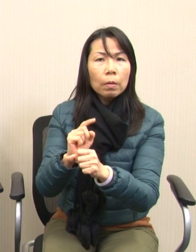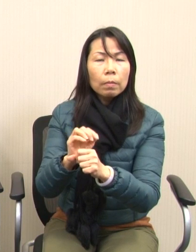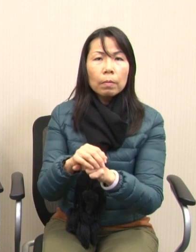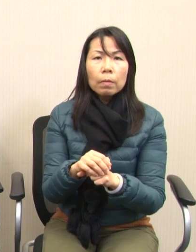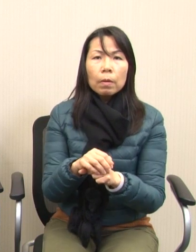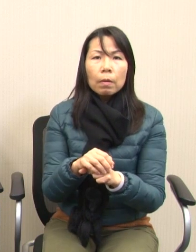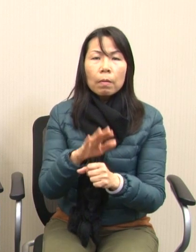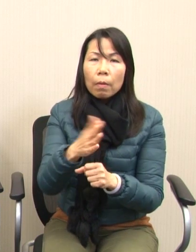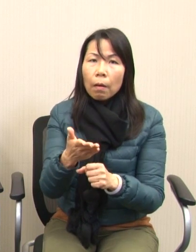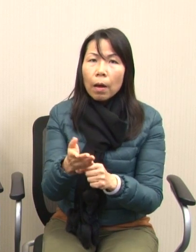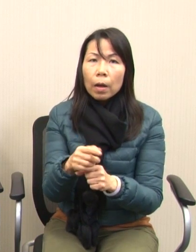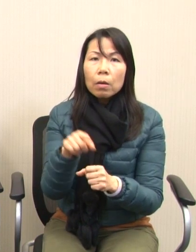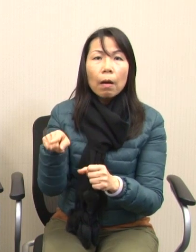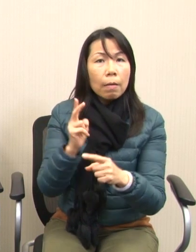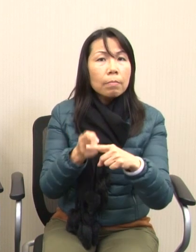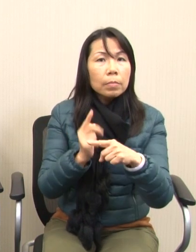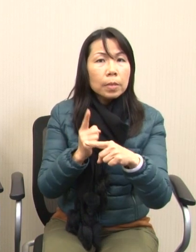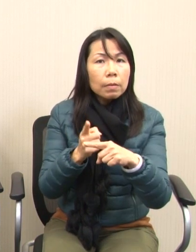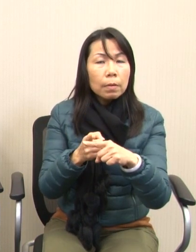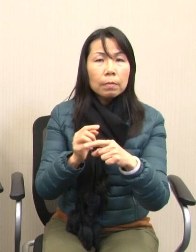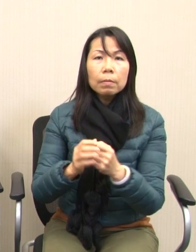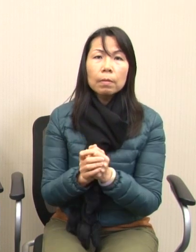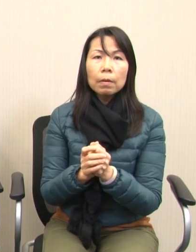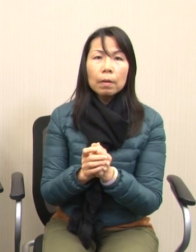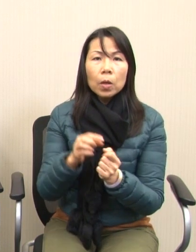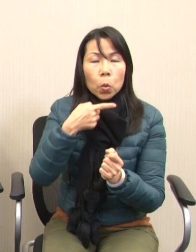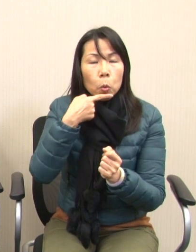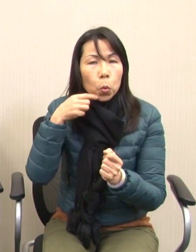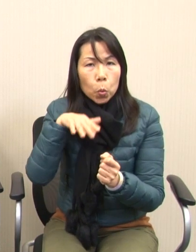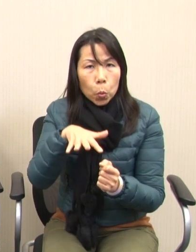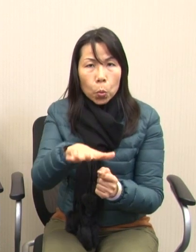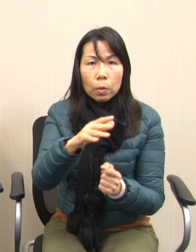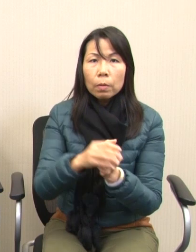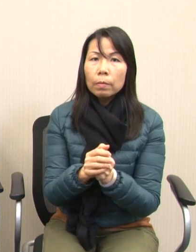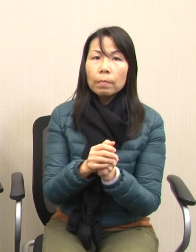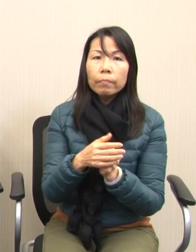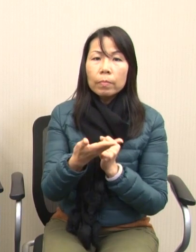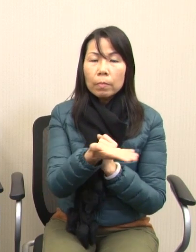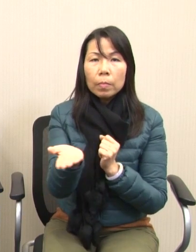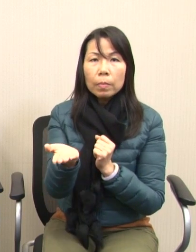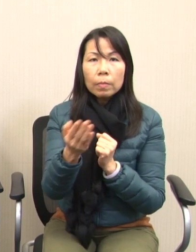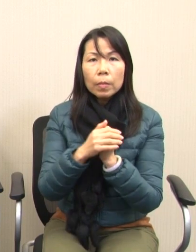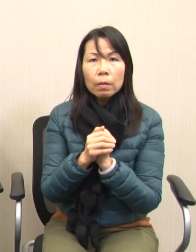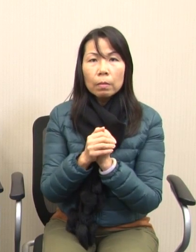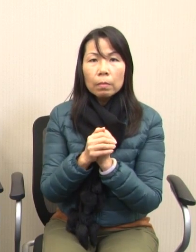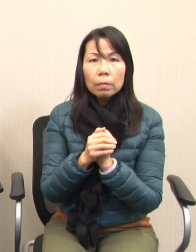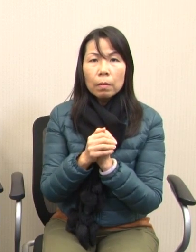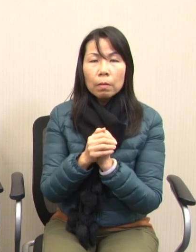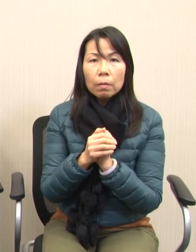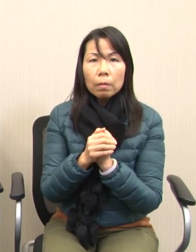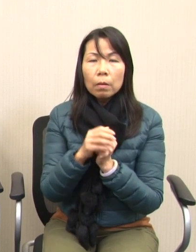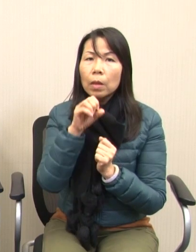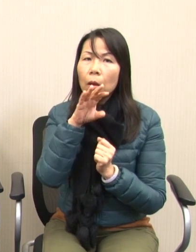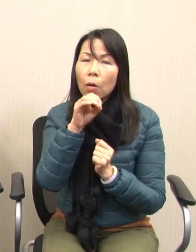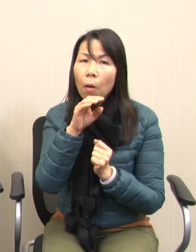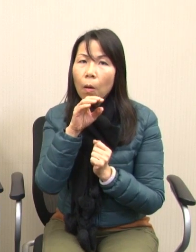是活生生、血淋淋的事實。各位，當你說不